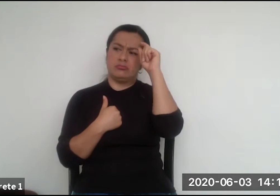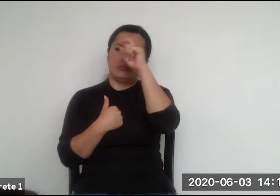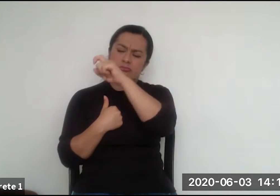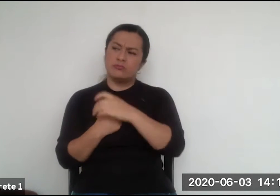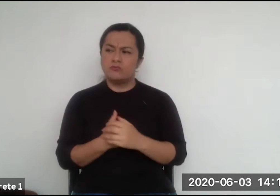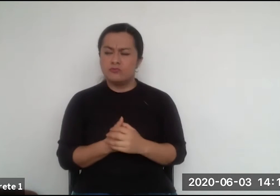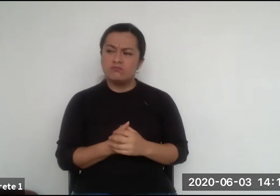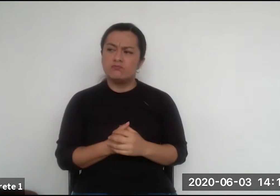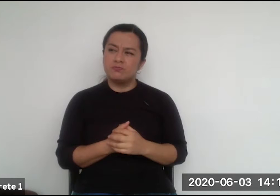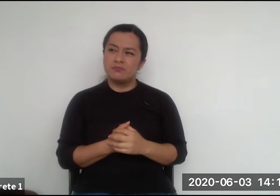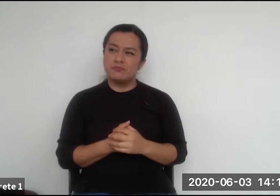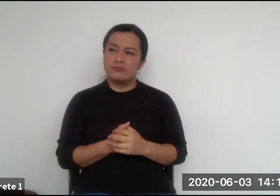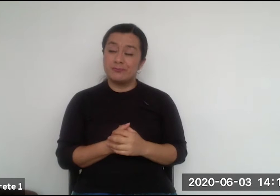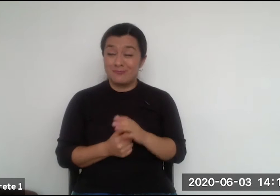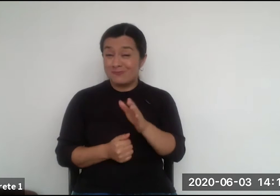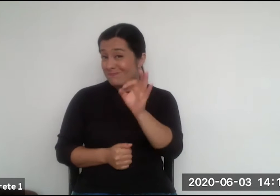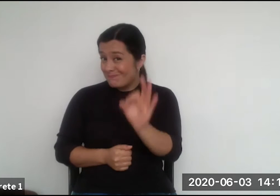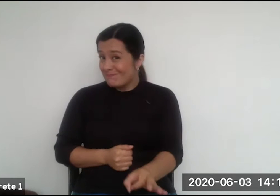que implica